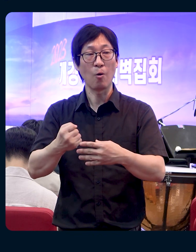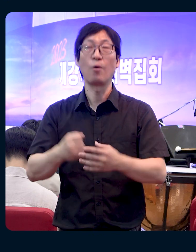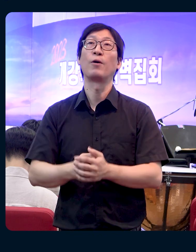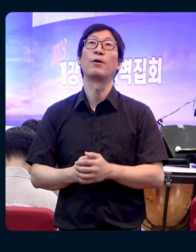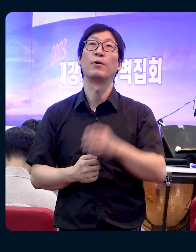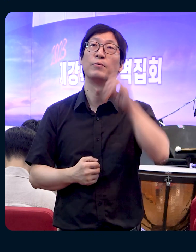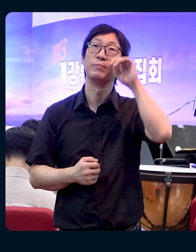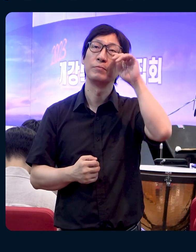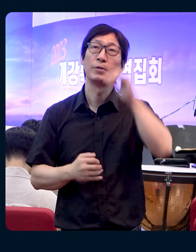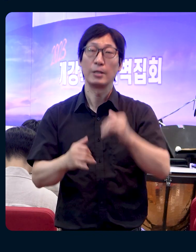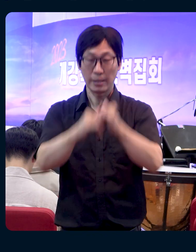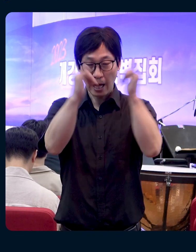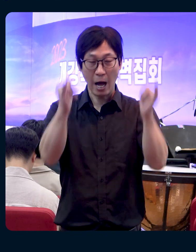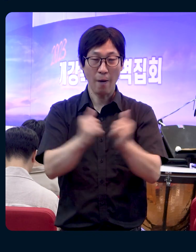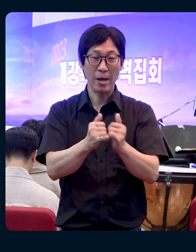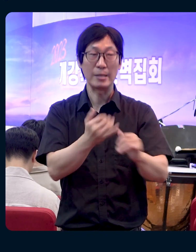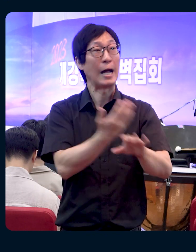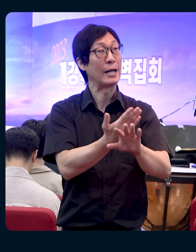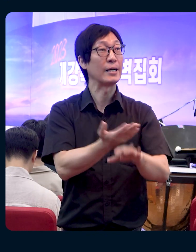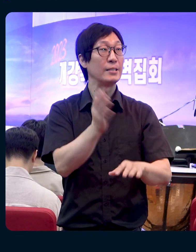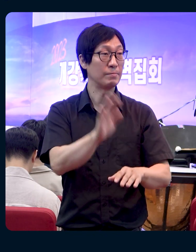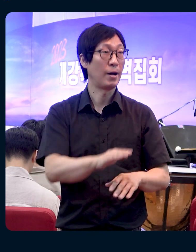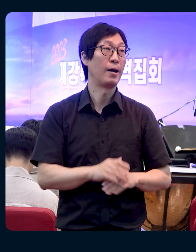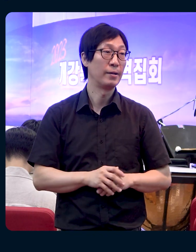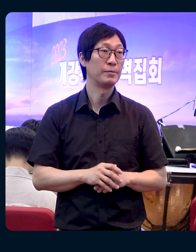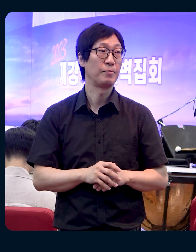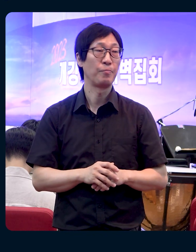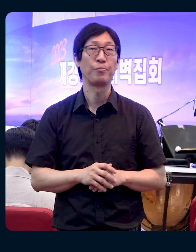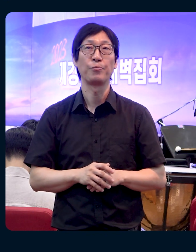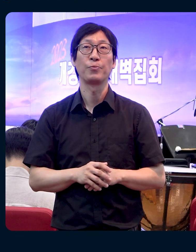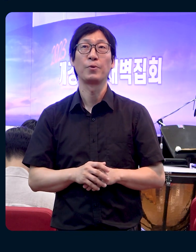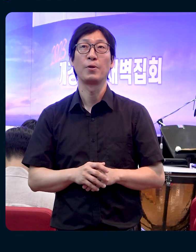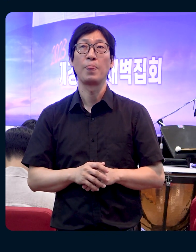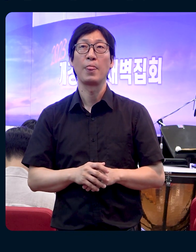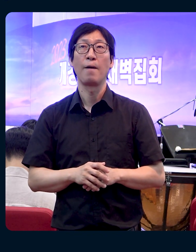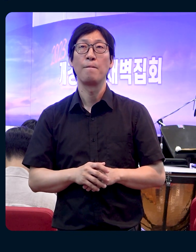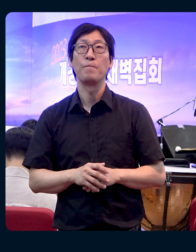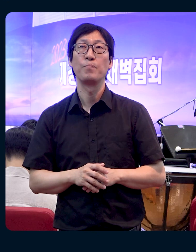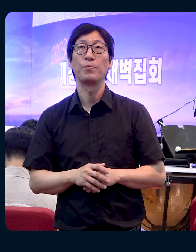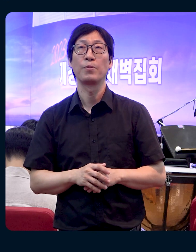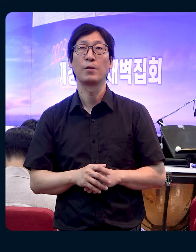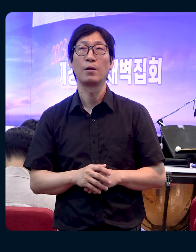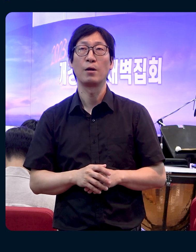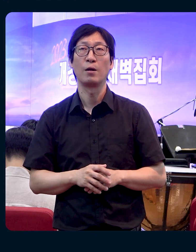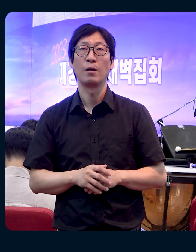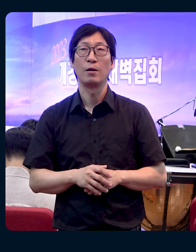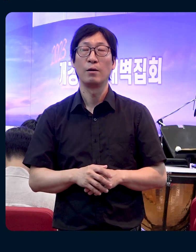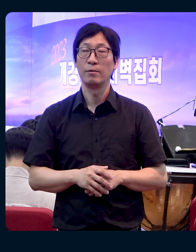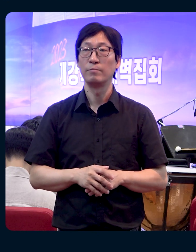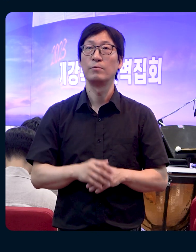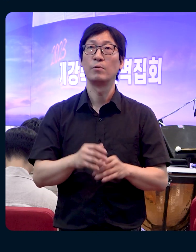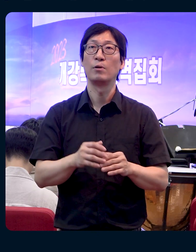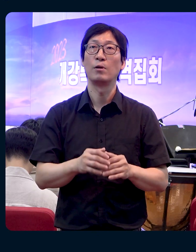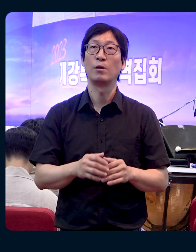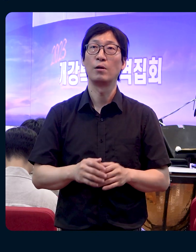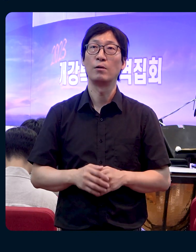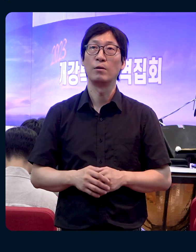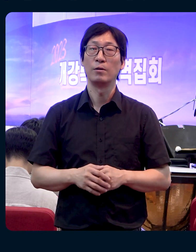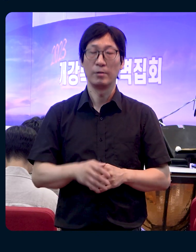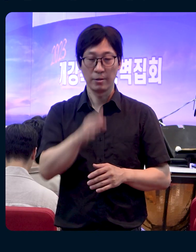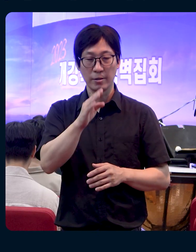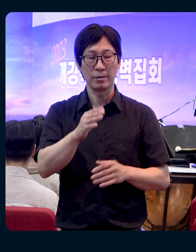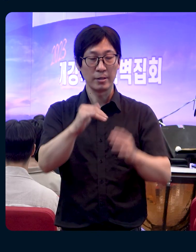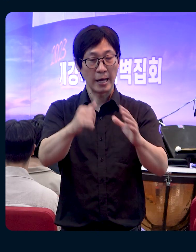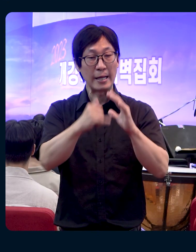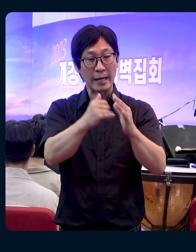스타일은 달라요. 좀 껄렁껄렁한 분도 있고, 굉장히 또 그냥 딱 보는 순간 그냥 진실 겸손